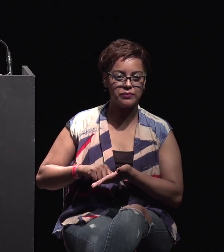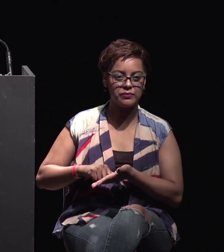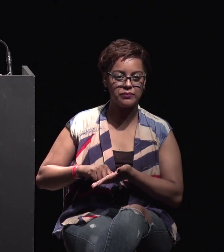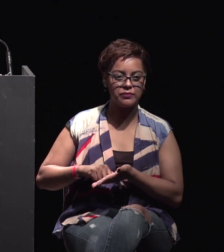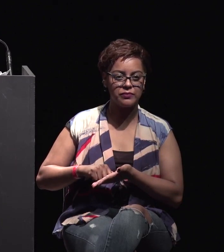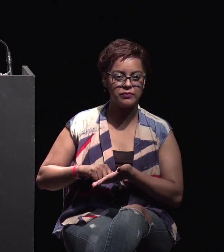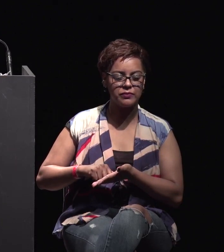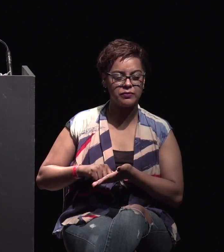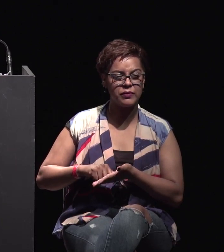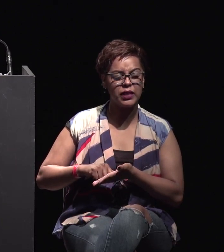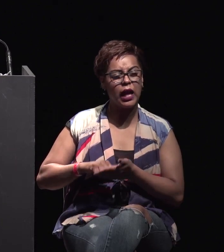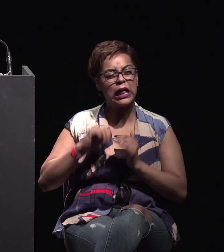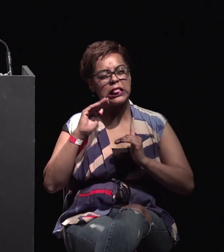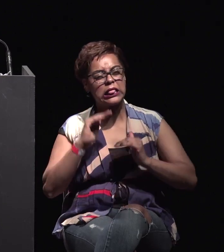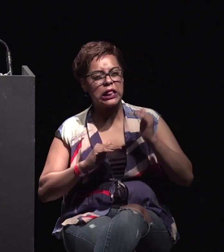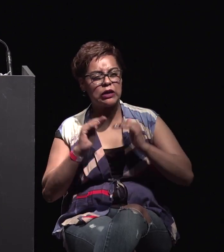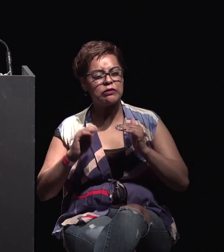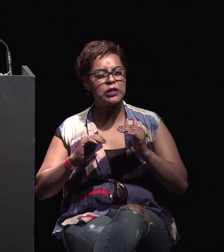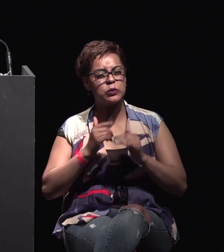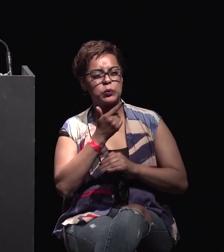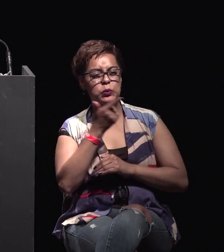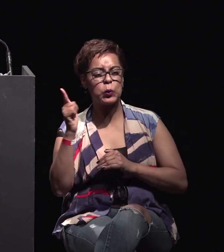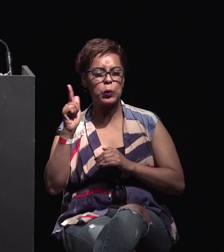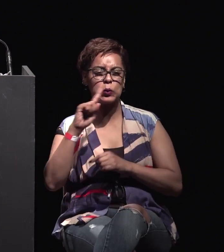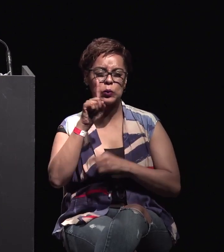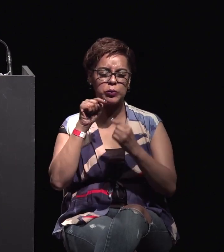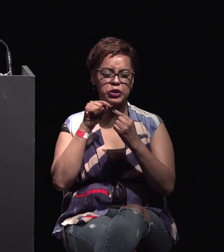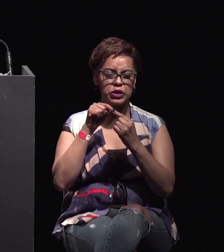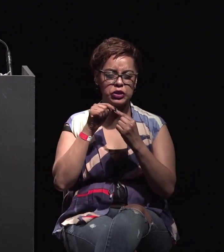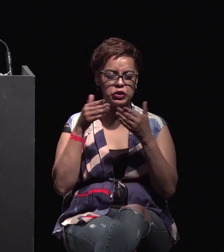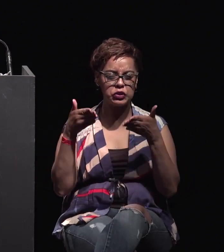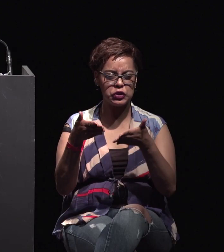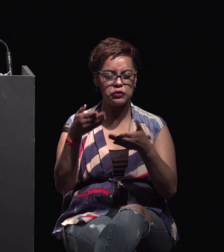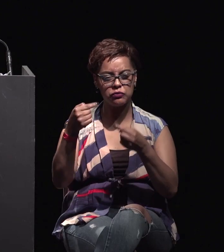Acho que uma outra questão